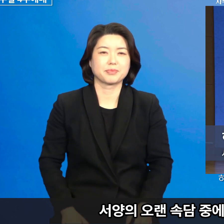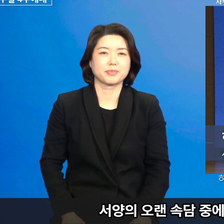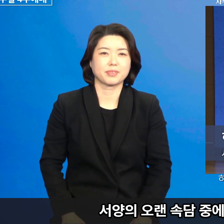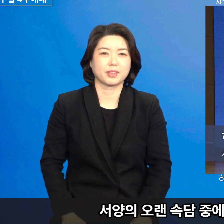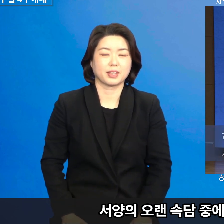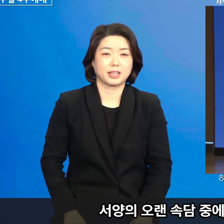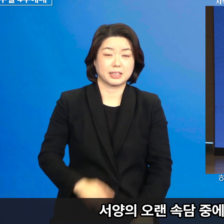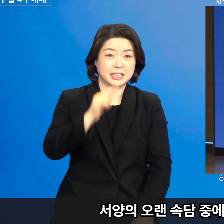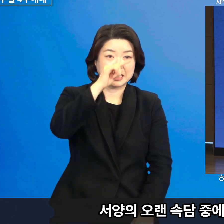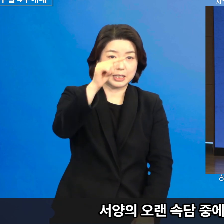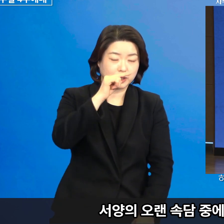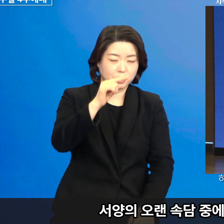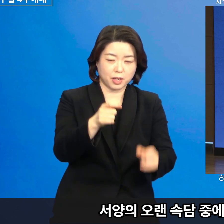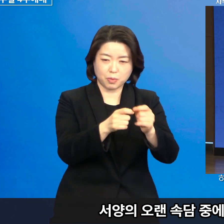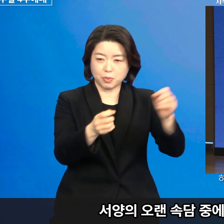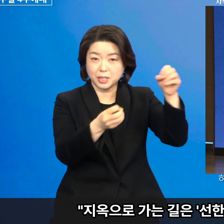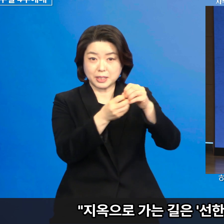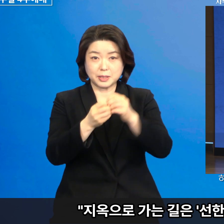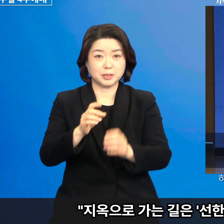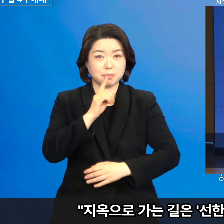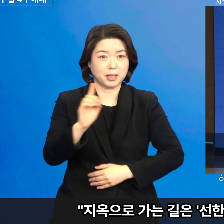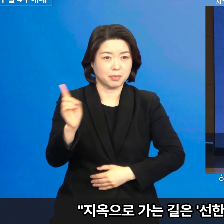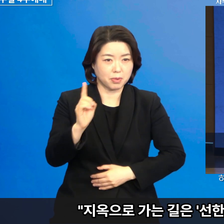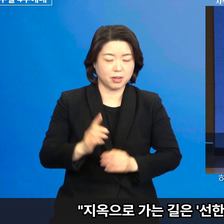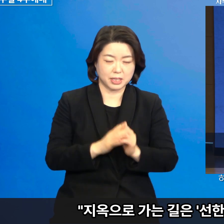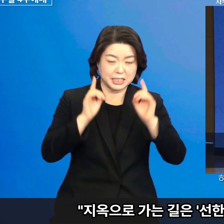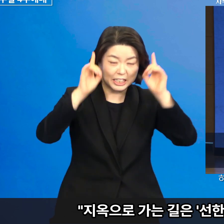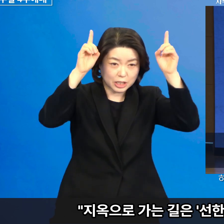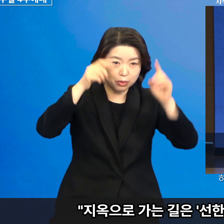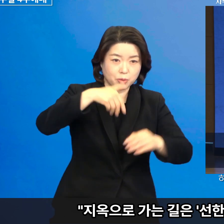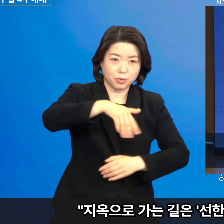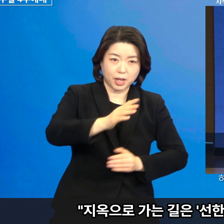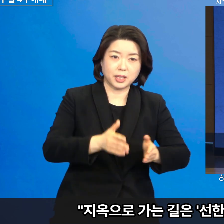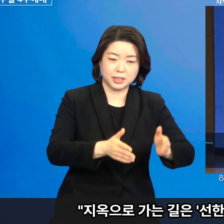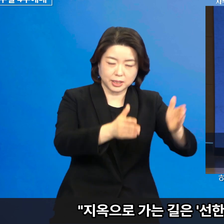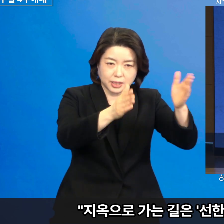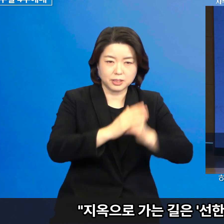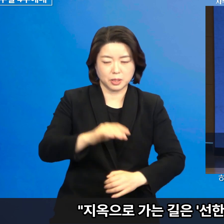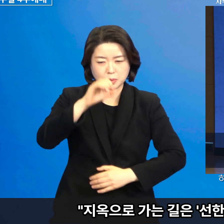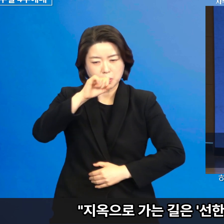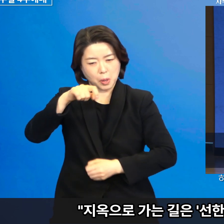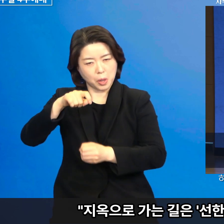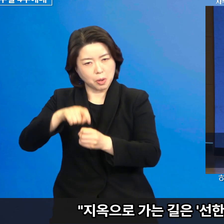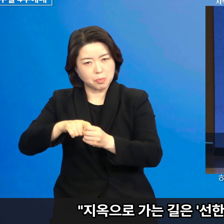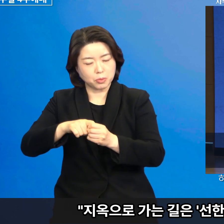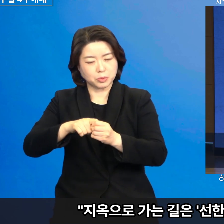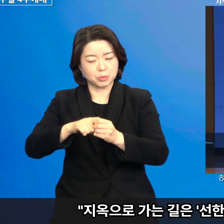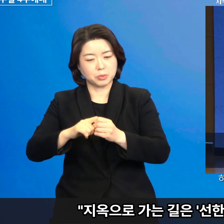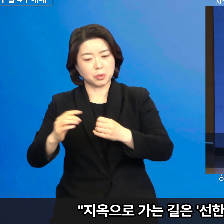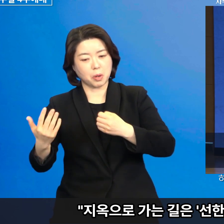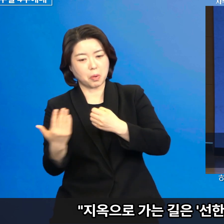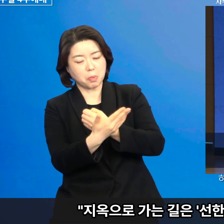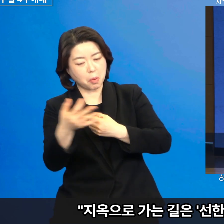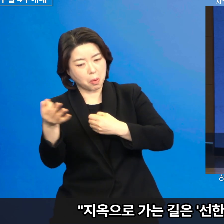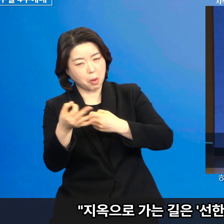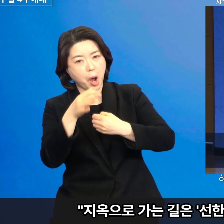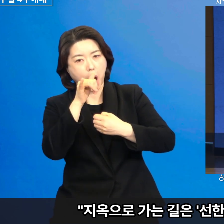오랜 속담 중에 이런 말이 있습니다. 지옥으로 가는 길은 선한 의도로 포장되어